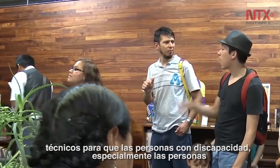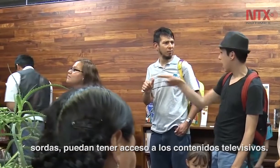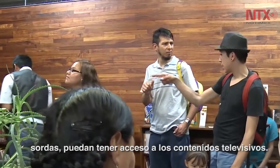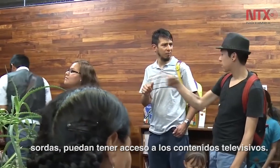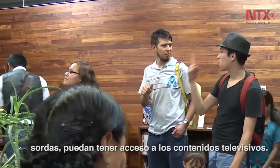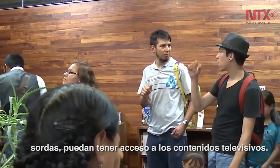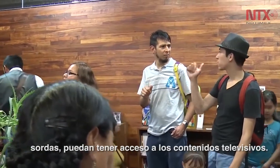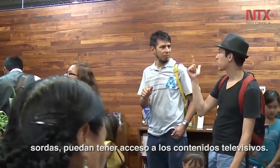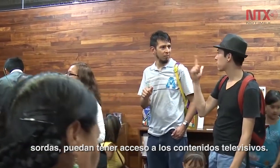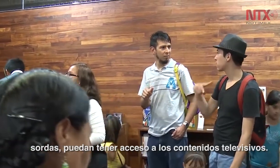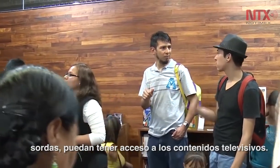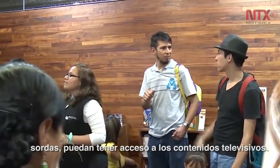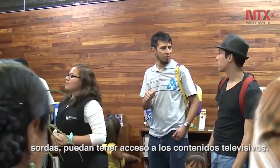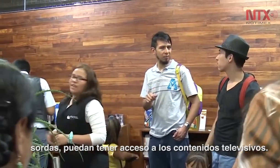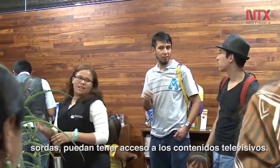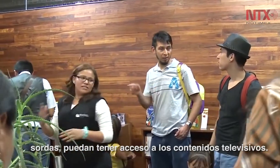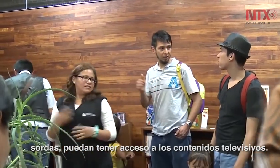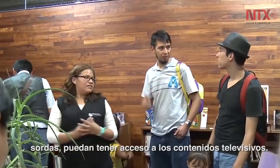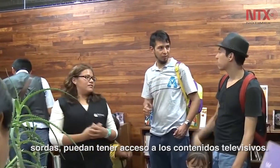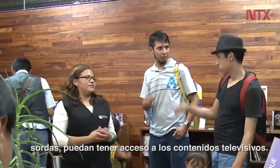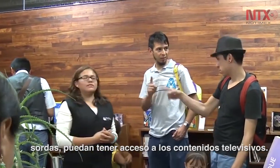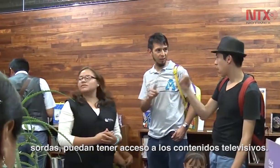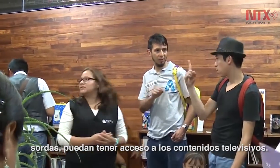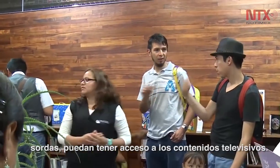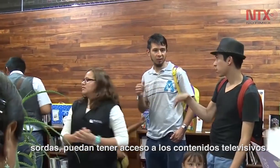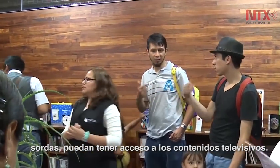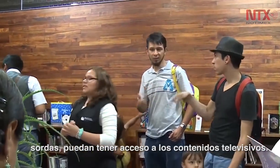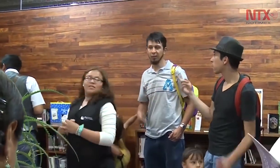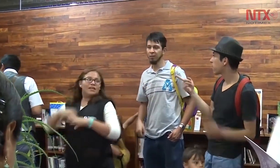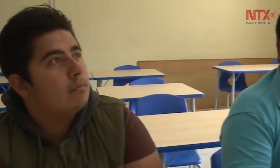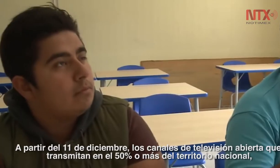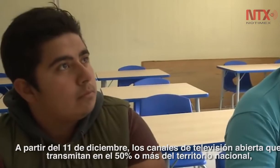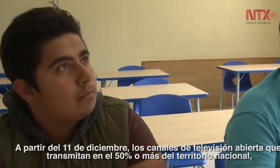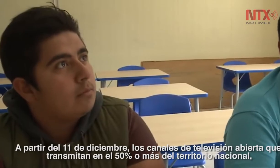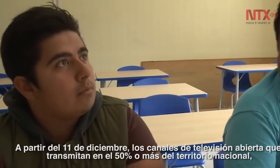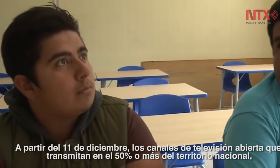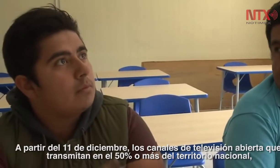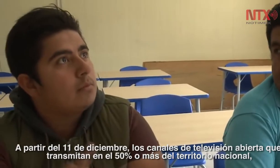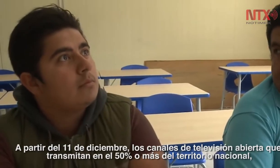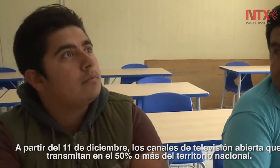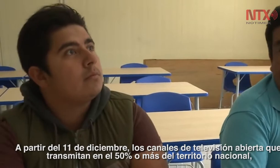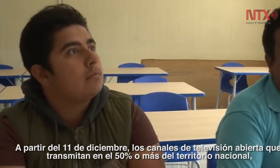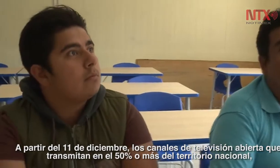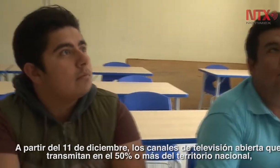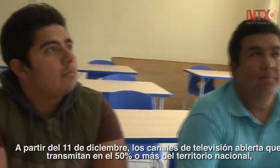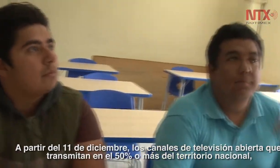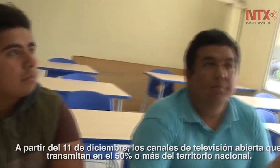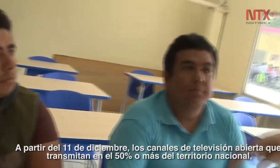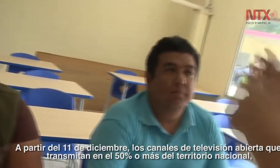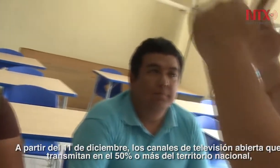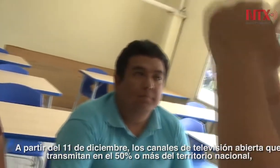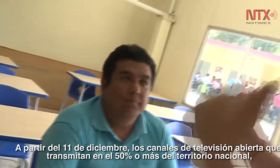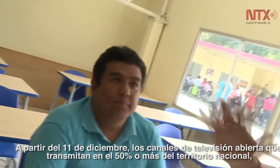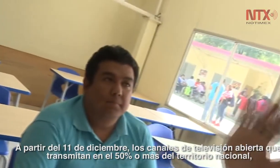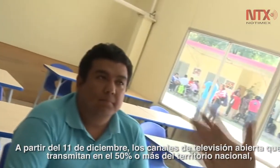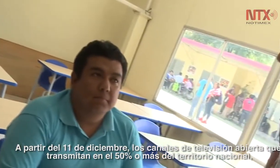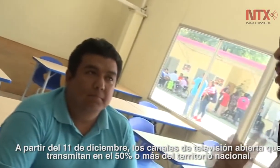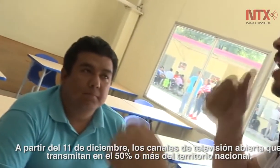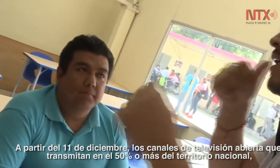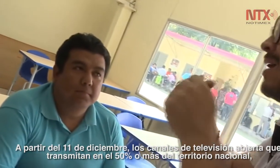sordas, puedan tener acceso a los contenidos televisivos. A partir del 11 de diciembre, los canales de televisión abierta que transmitan en el